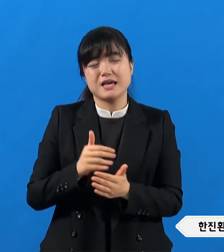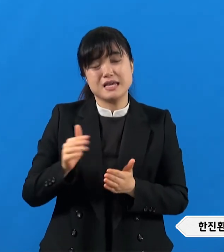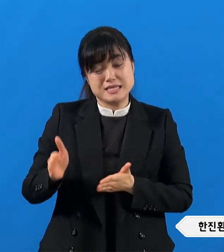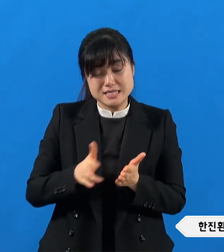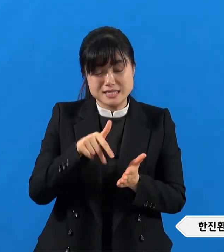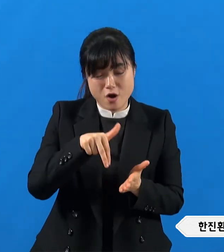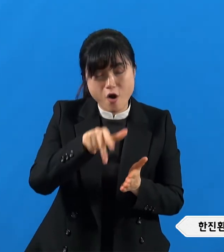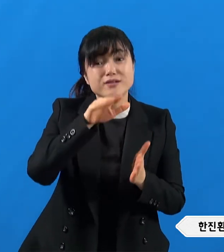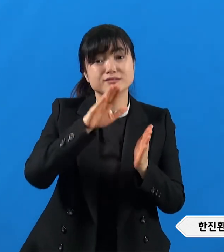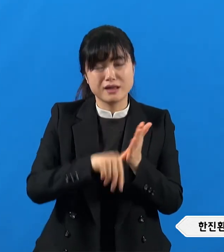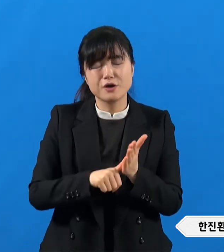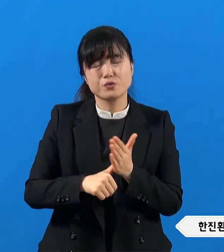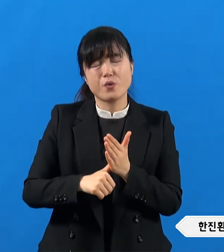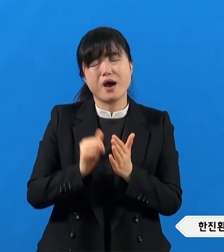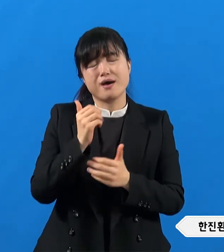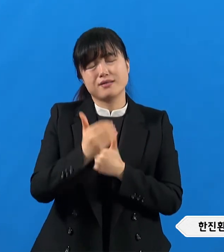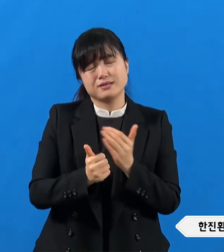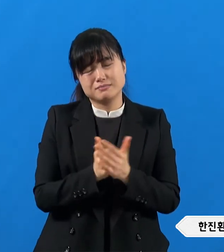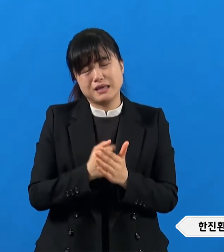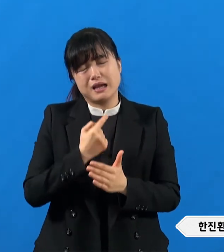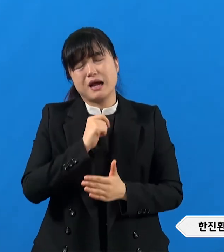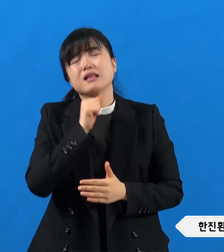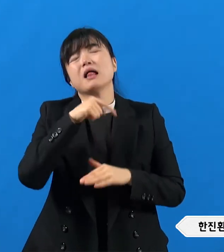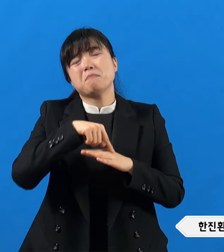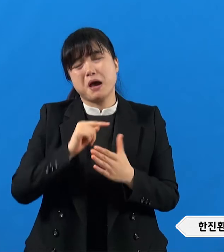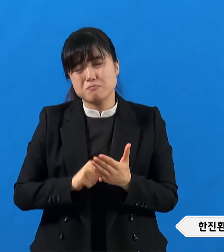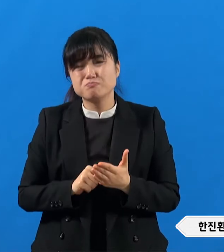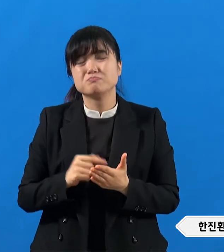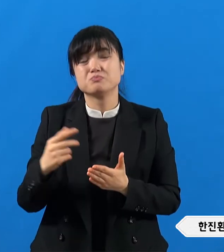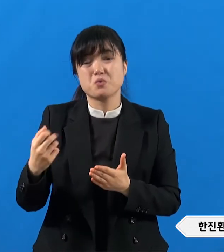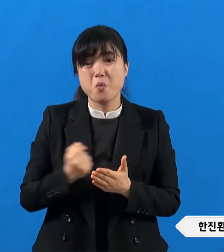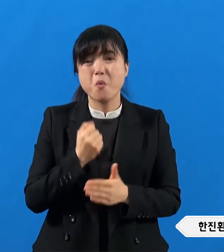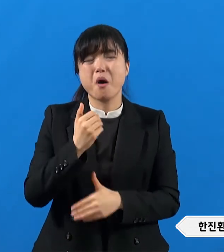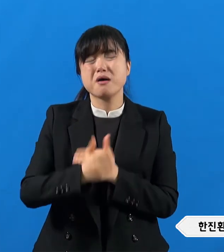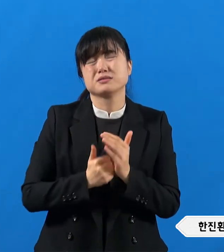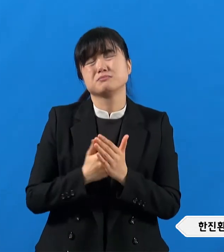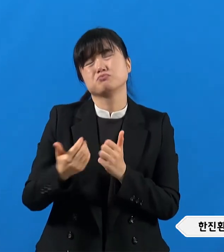가면서도 절박한 마음, 가난한 마음으로 주님 도와주십시오.